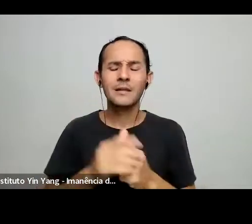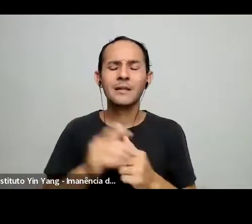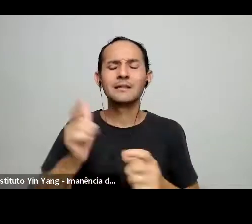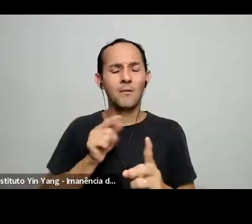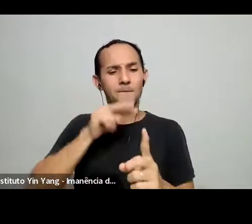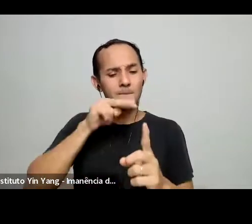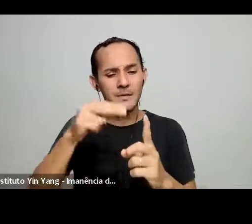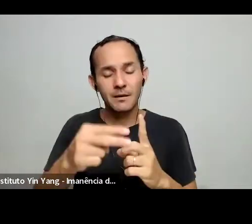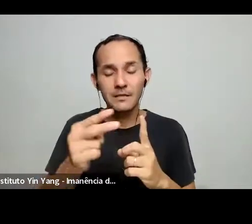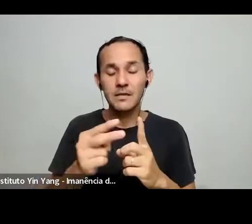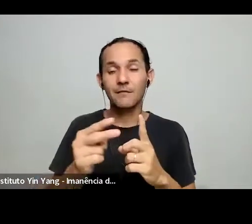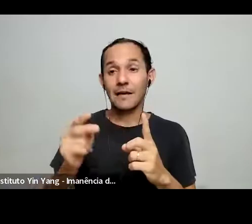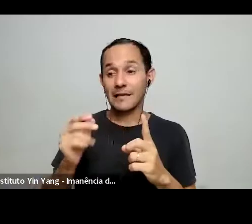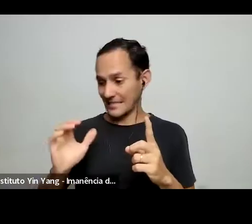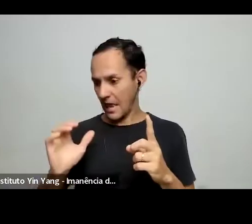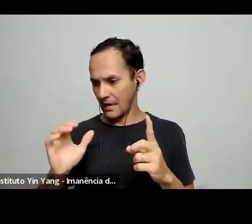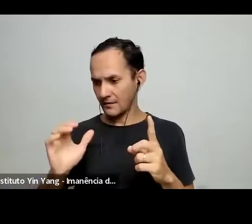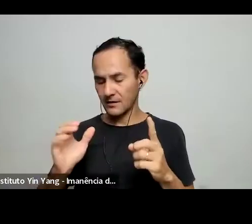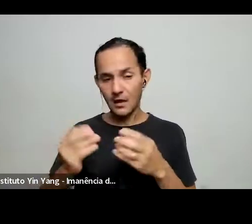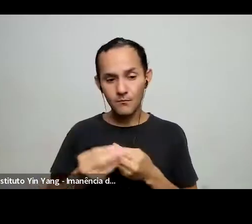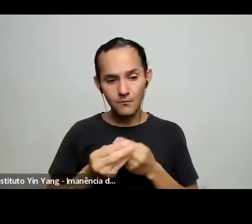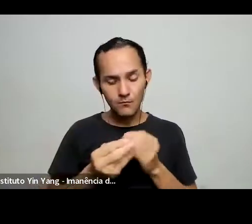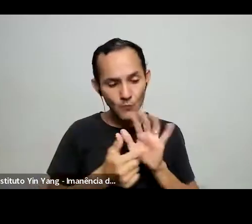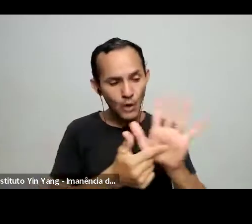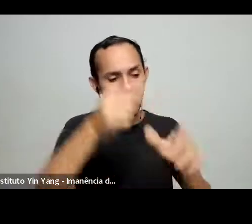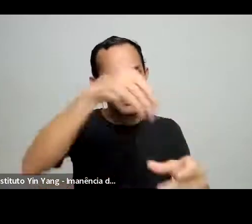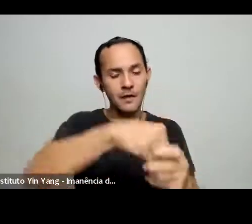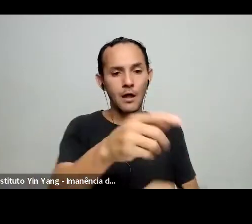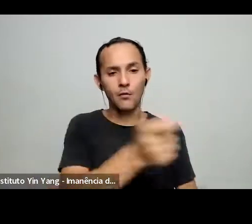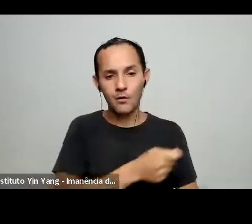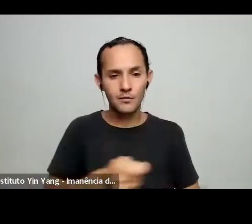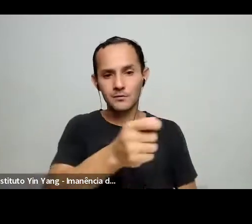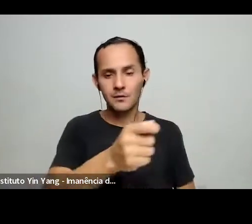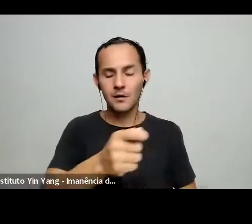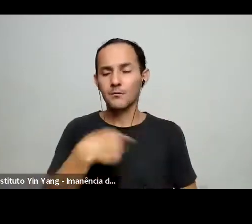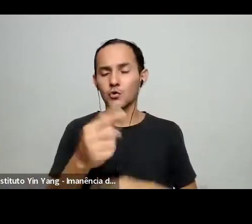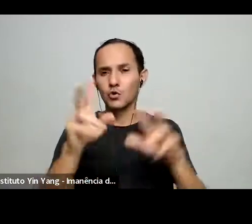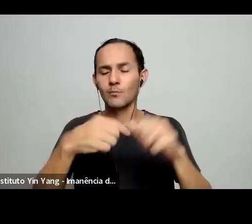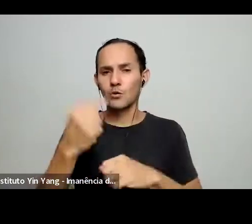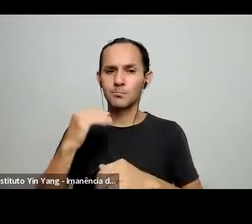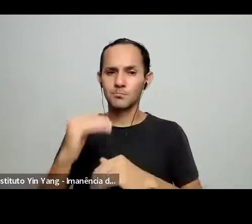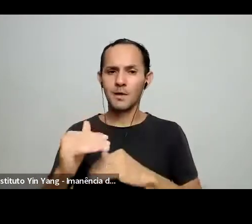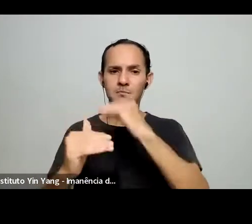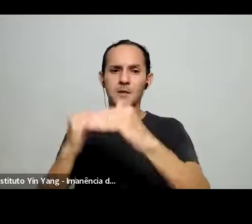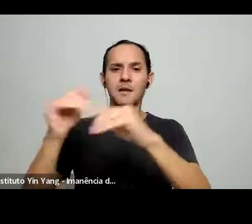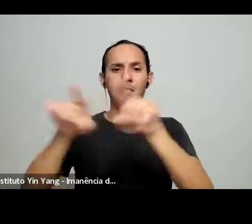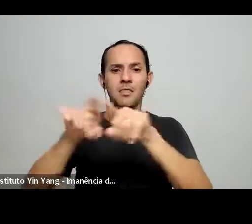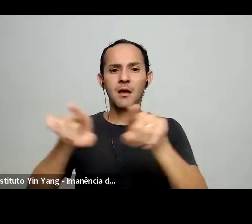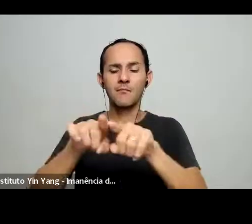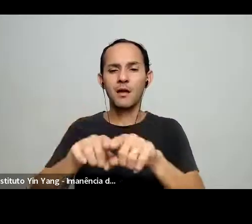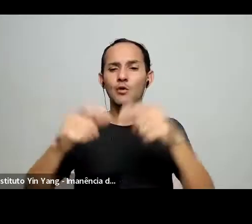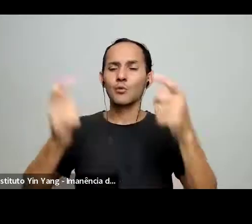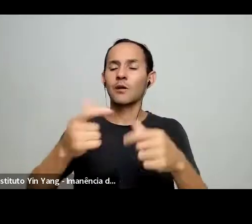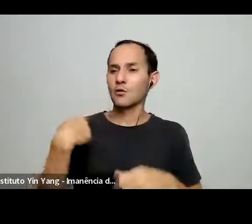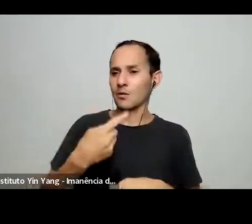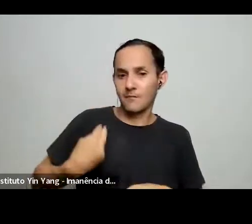da ciência para as constelações, tanto pelo nosso background, quanto pelo ambiente em que nós